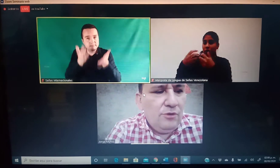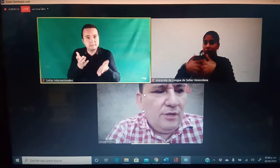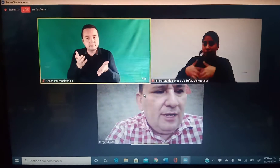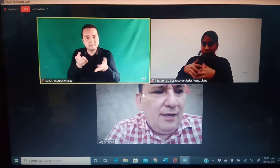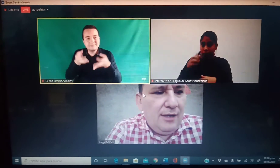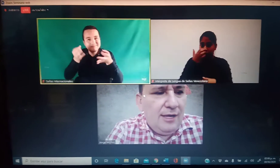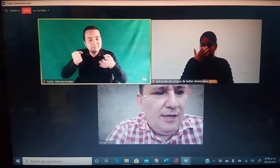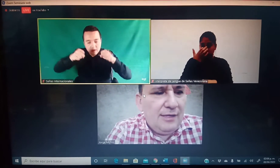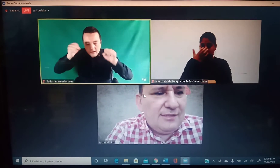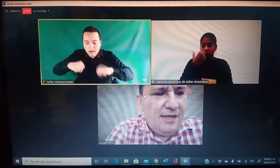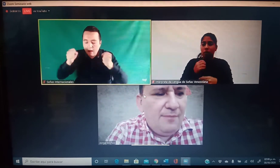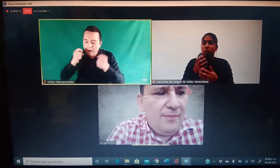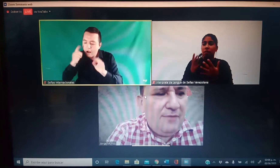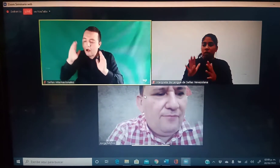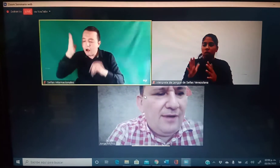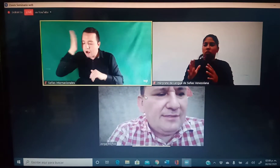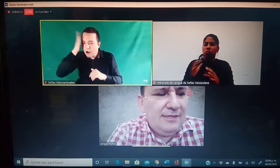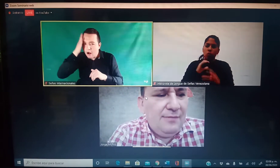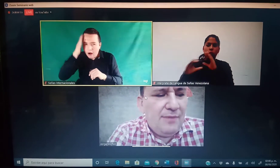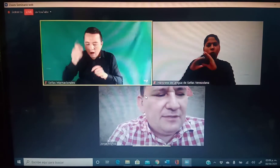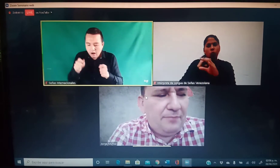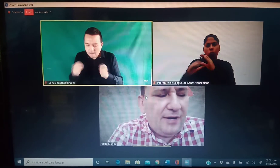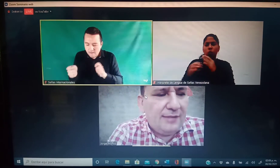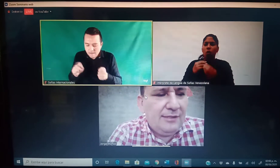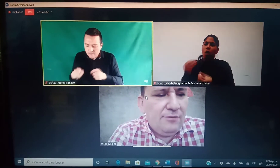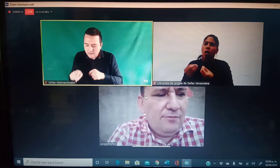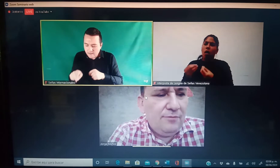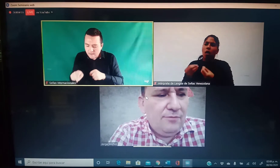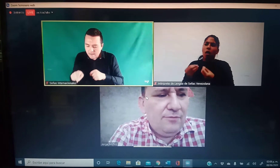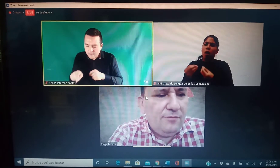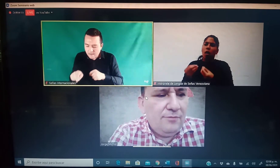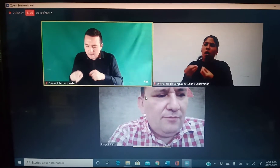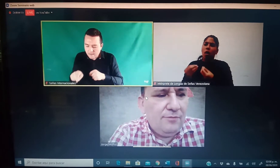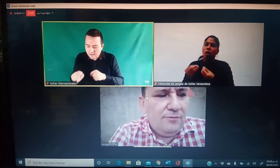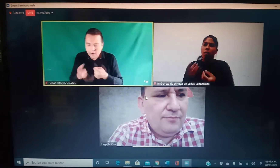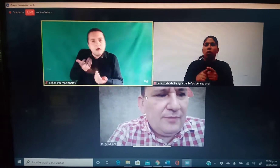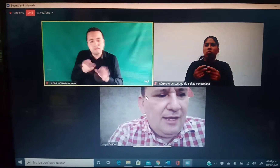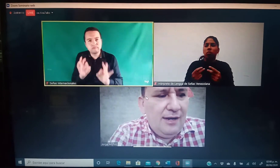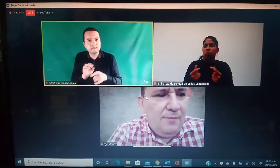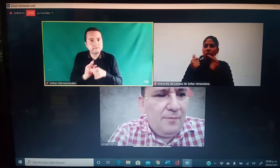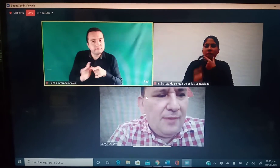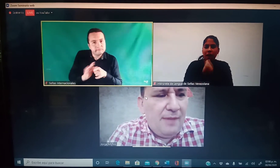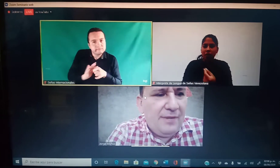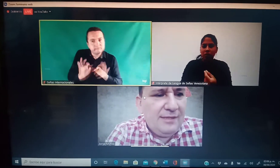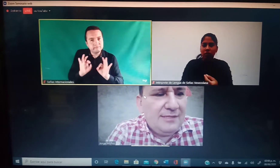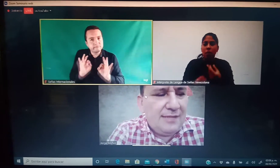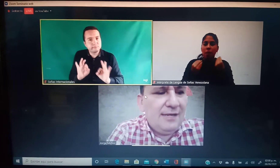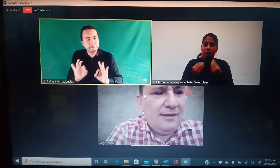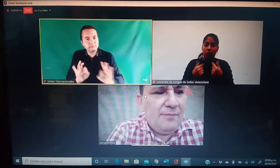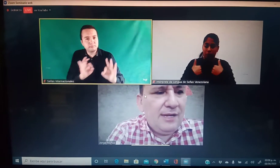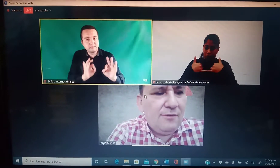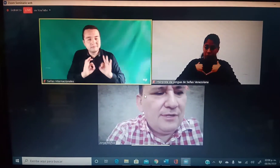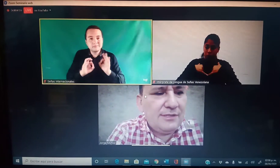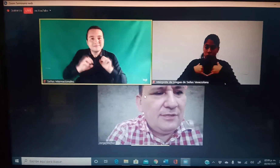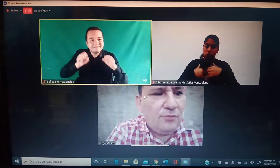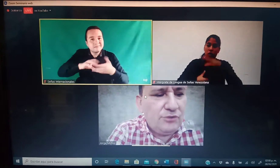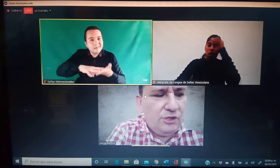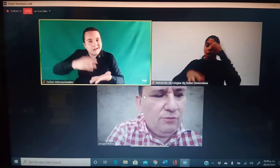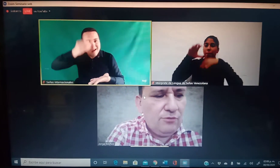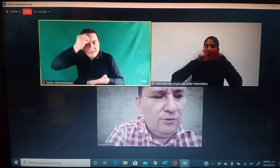sea más fácil y más práctico el aprendizaje del manejo de este